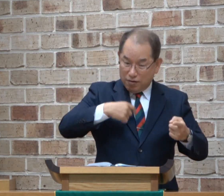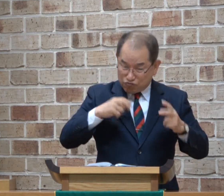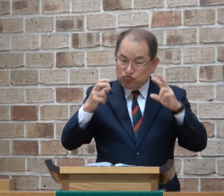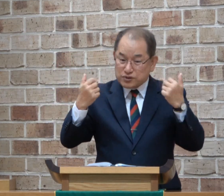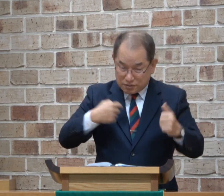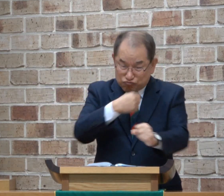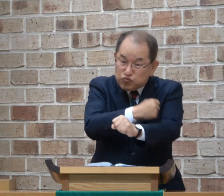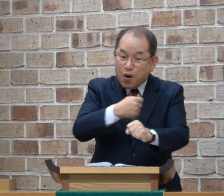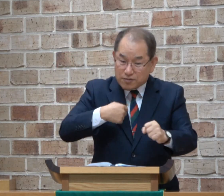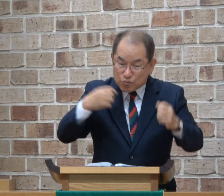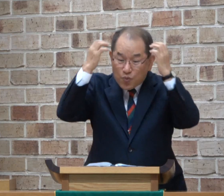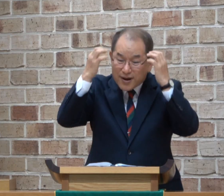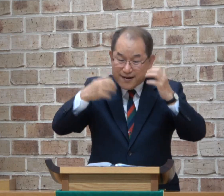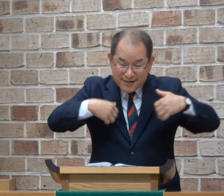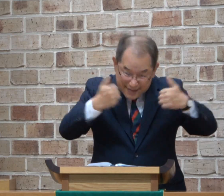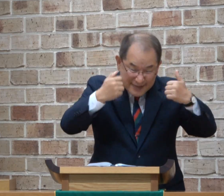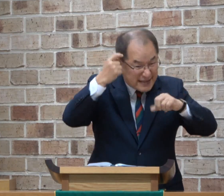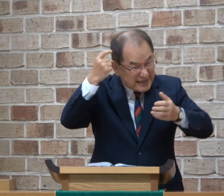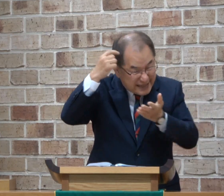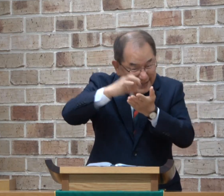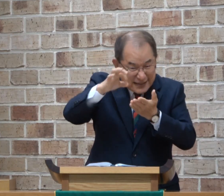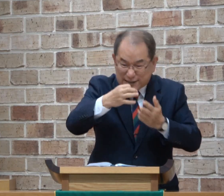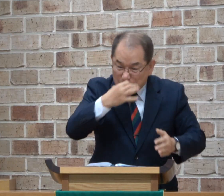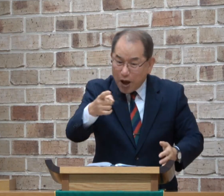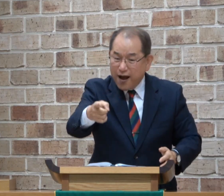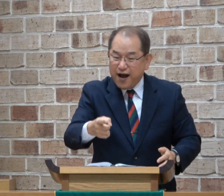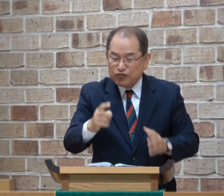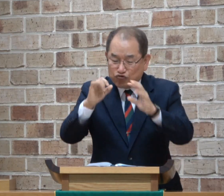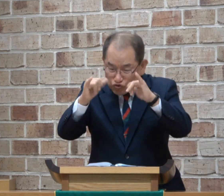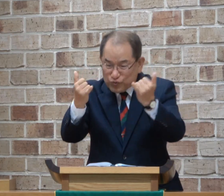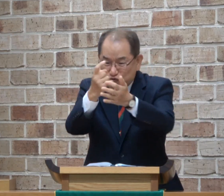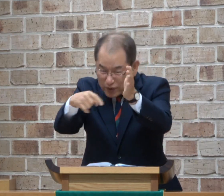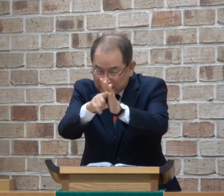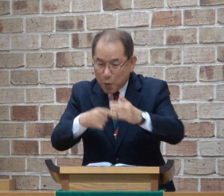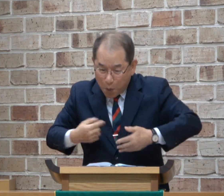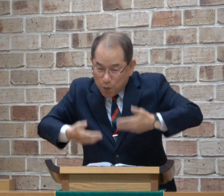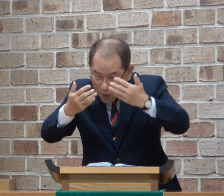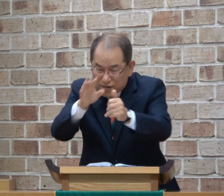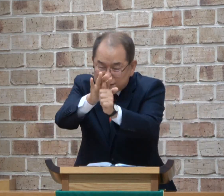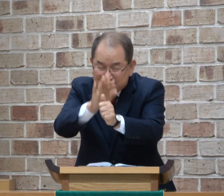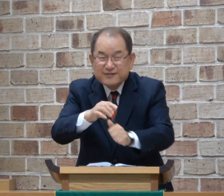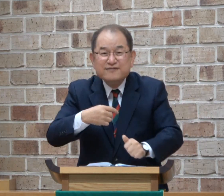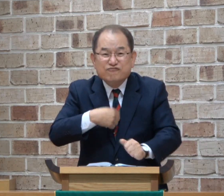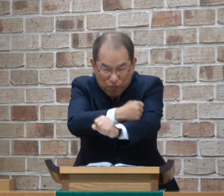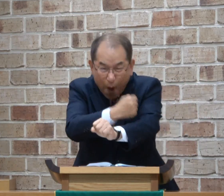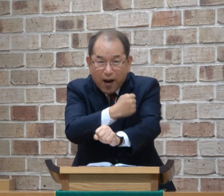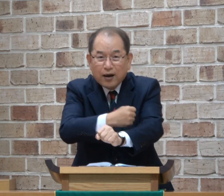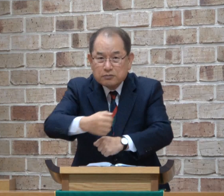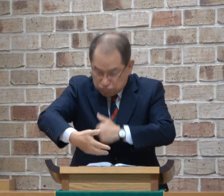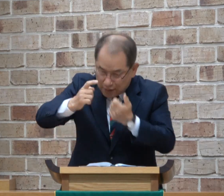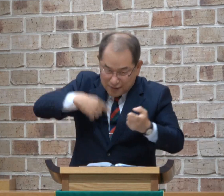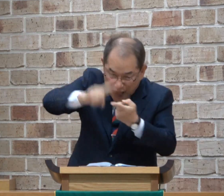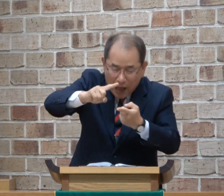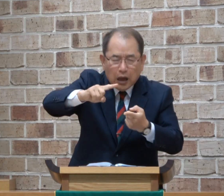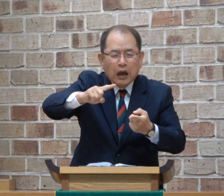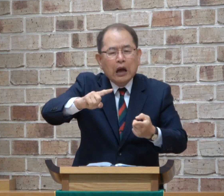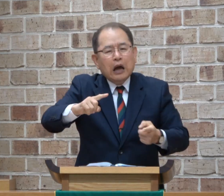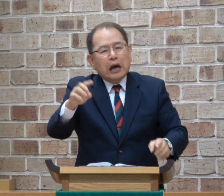하니 나한테 이렇게 서비스 해주는 것이 당연한 거 아니야? 이렇게 생각한다면 잘못된 일입니다.